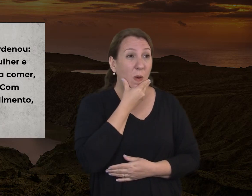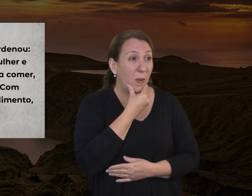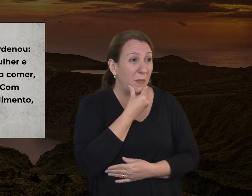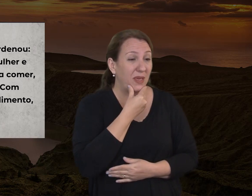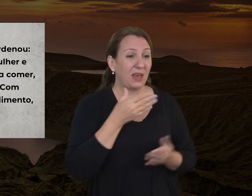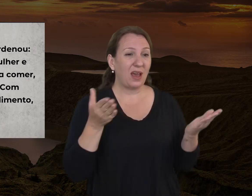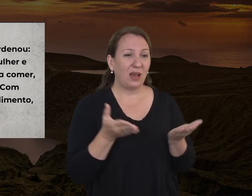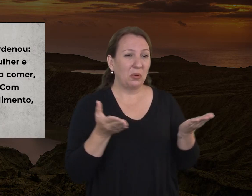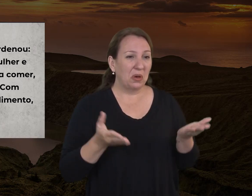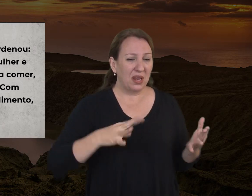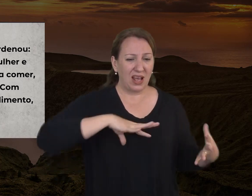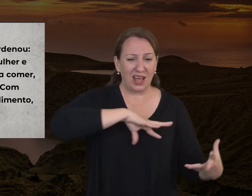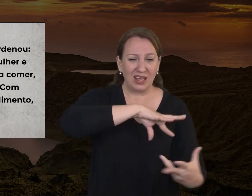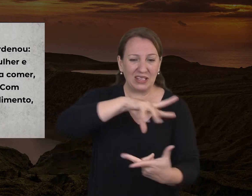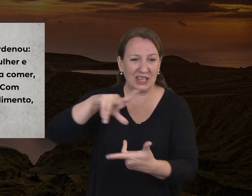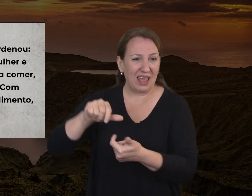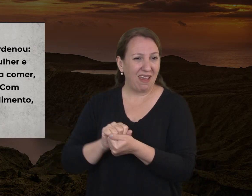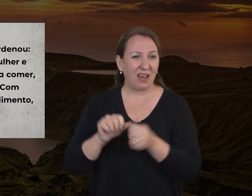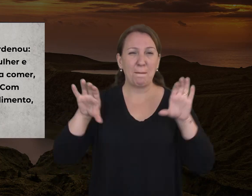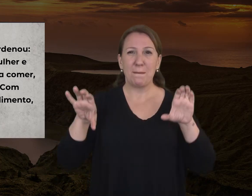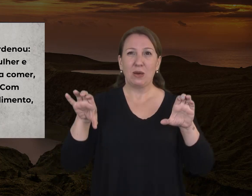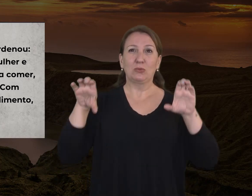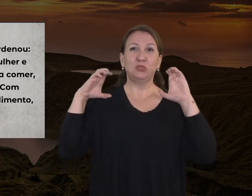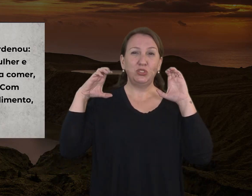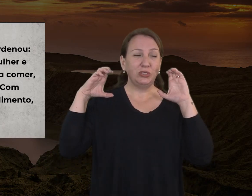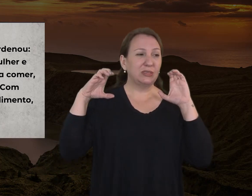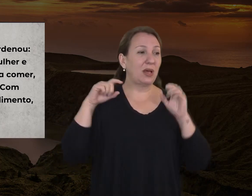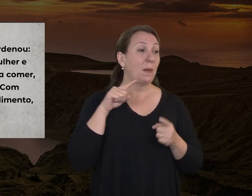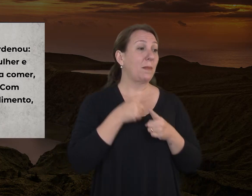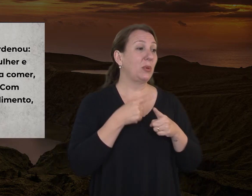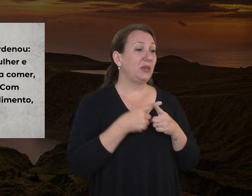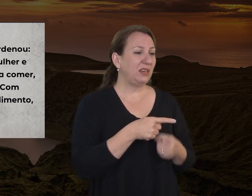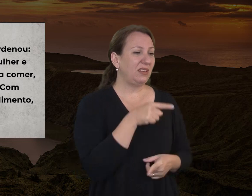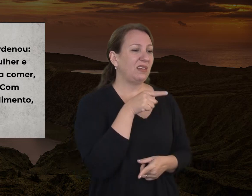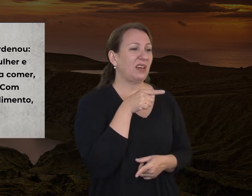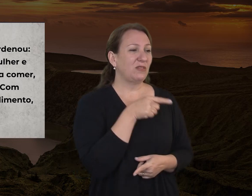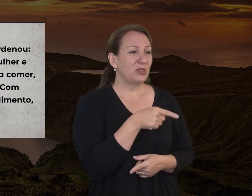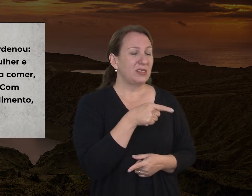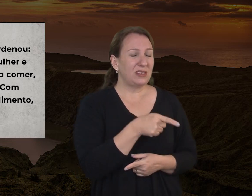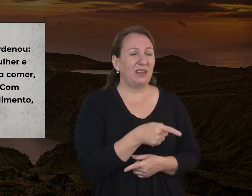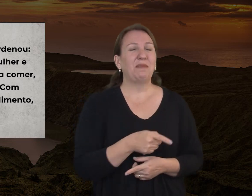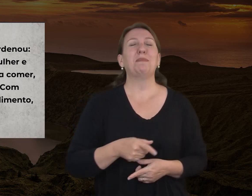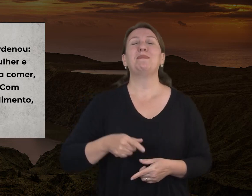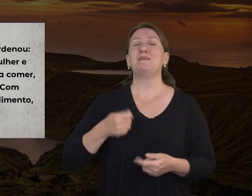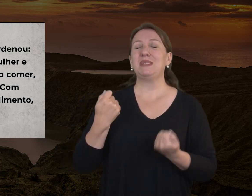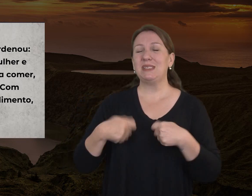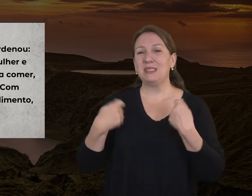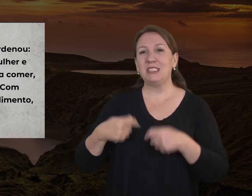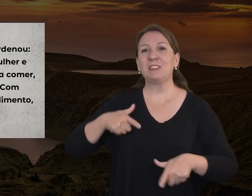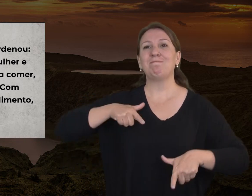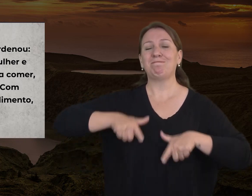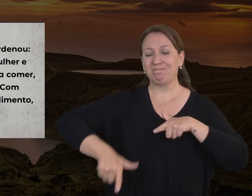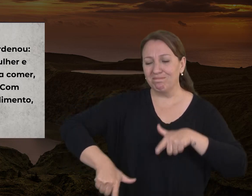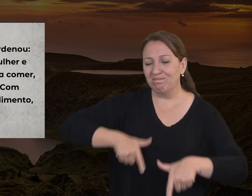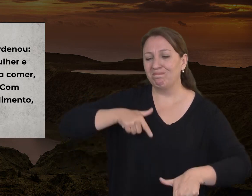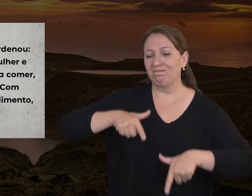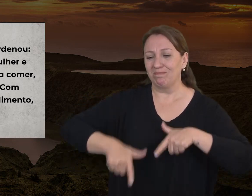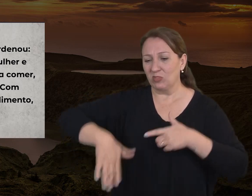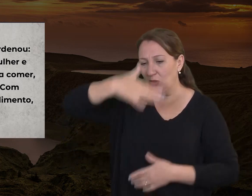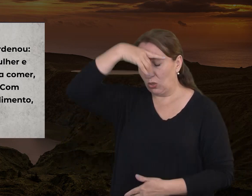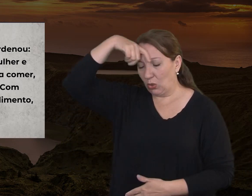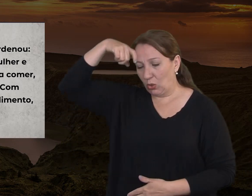maldita é a terra por tua causa. Com sofrimentos obterás o solo, o seu